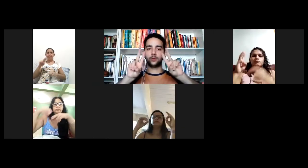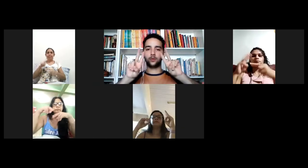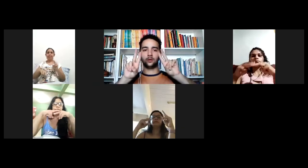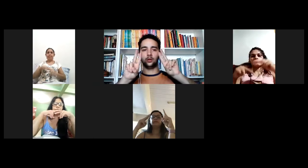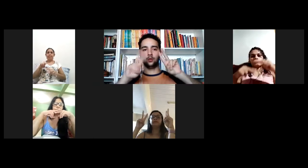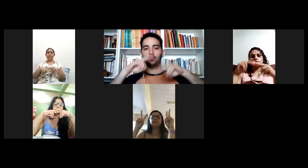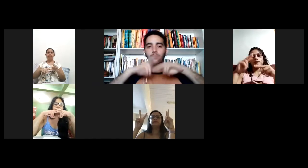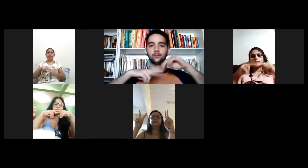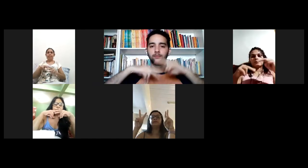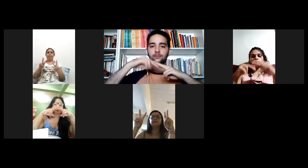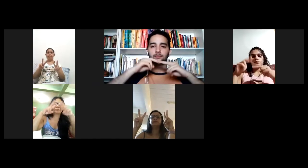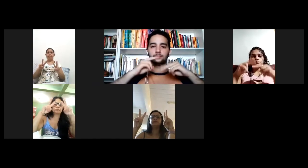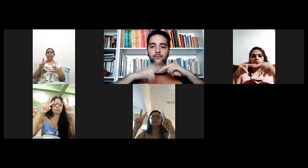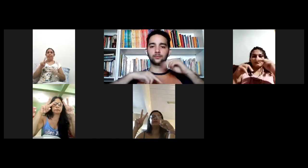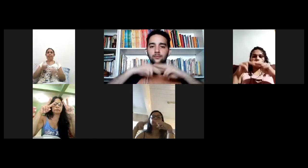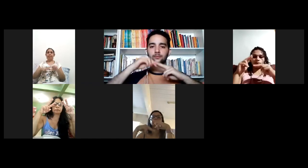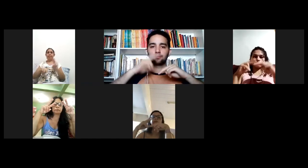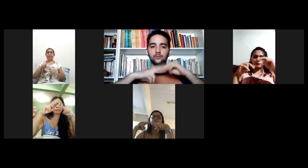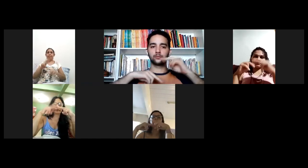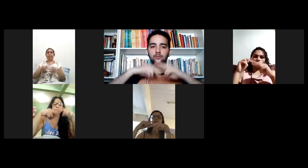Configuração de mão em U.